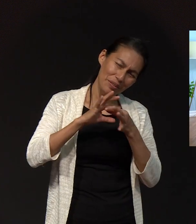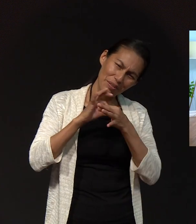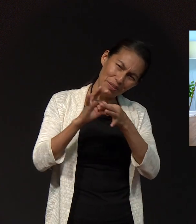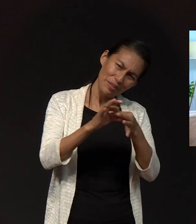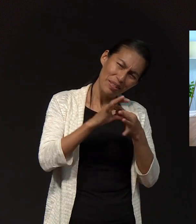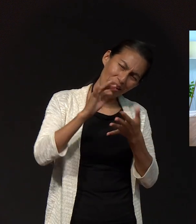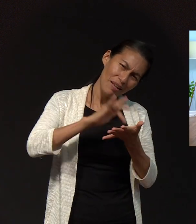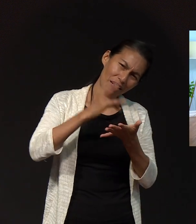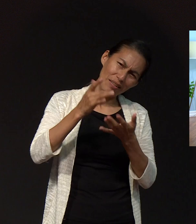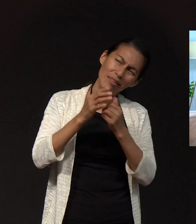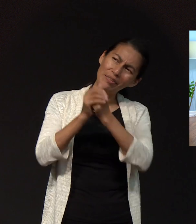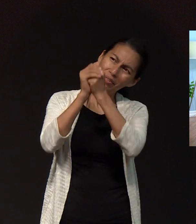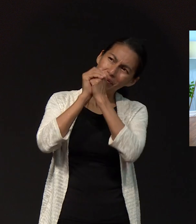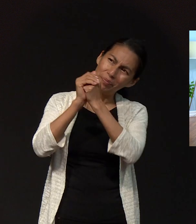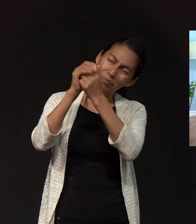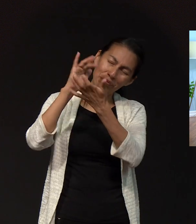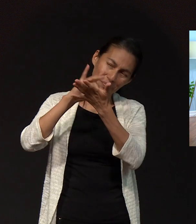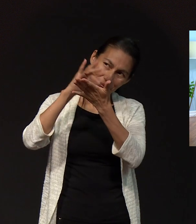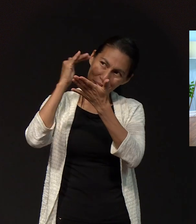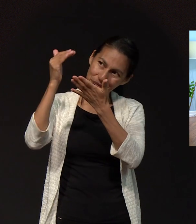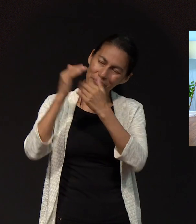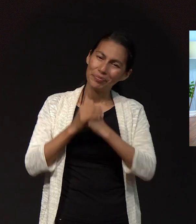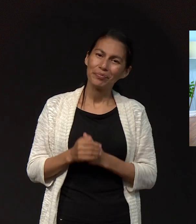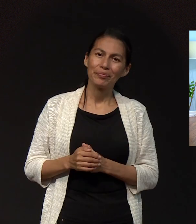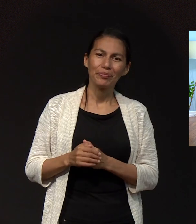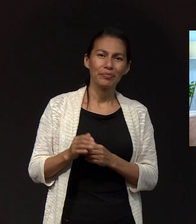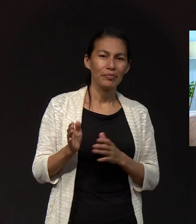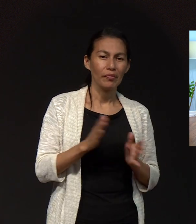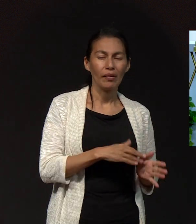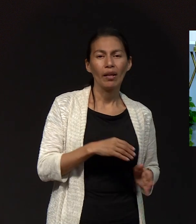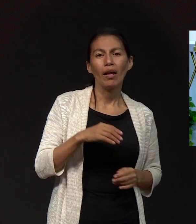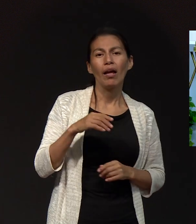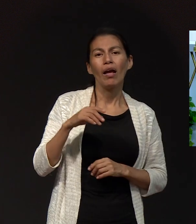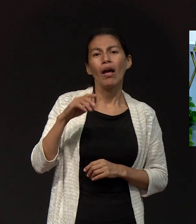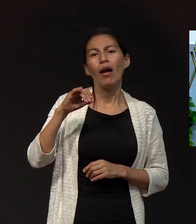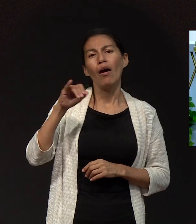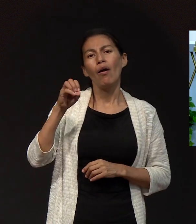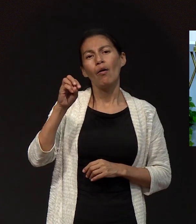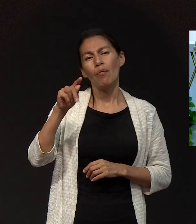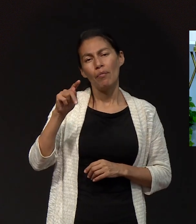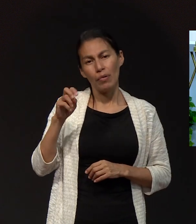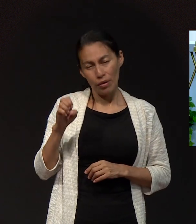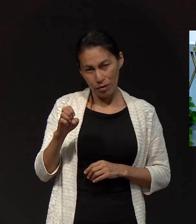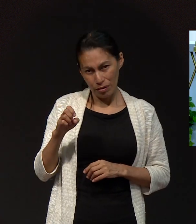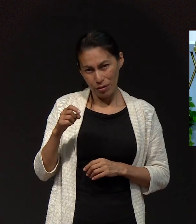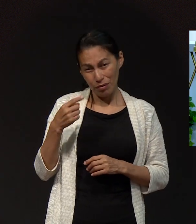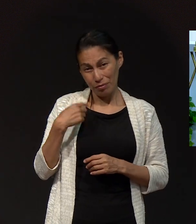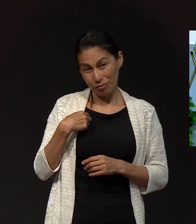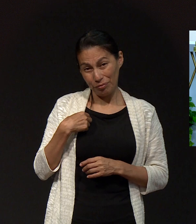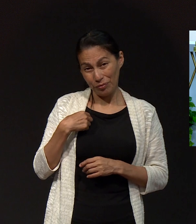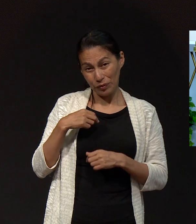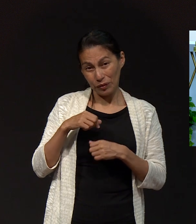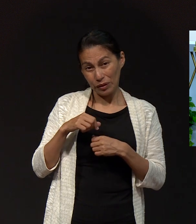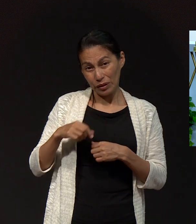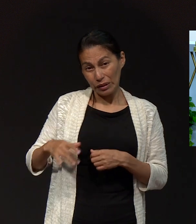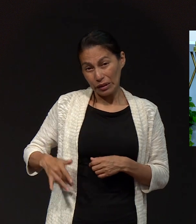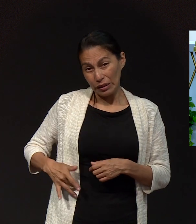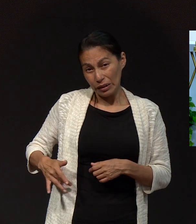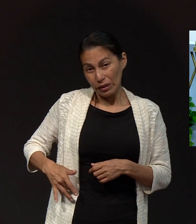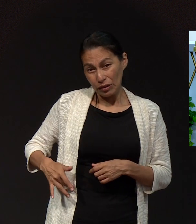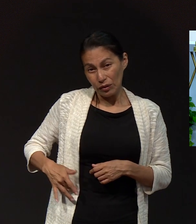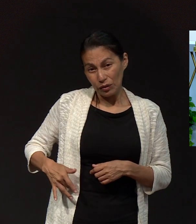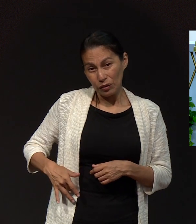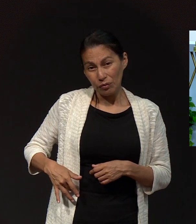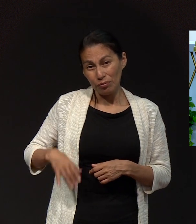alabanza Tania Jope Hola a todos Les pido oraciones Por un examen Que tengo que hacer Apareció un tumor En mi